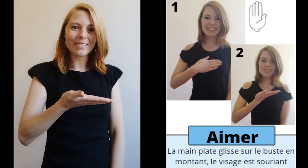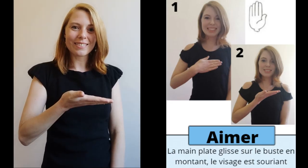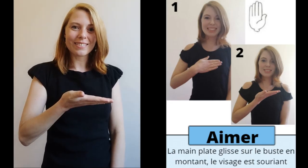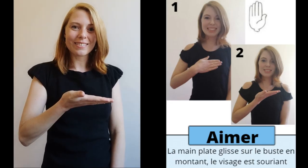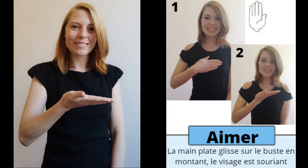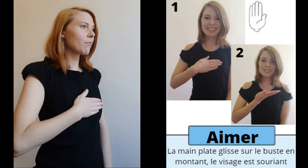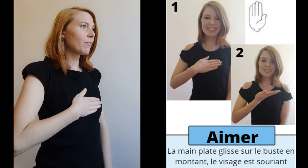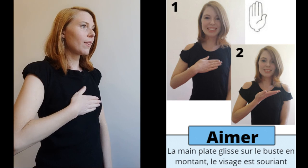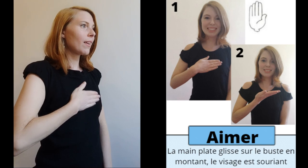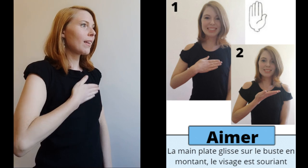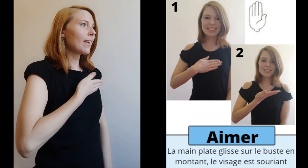de parler.